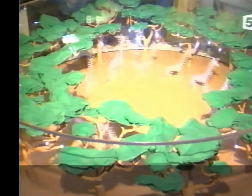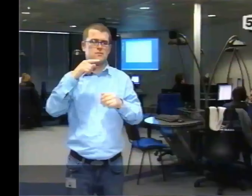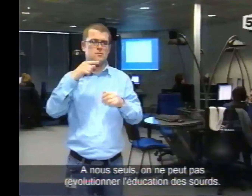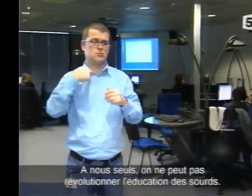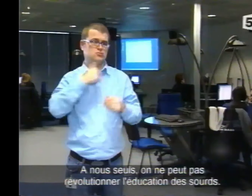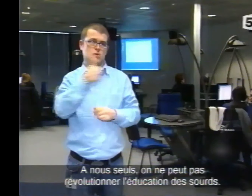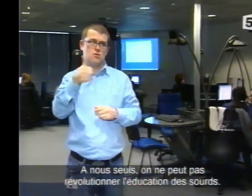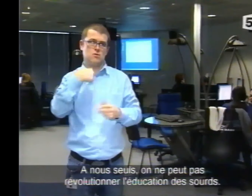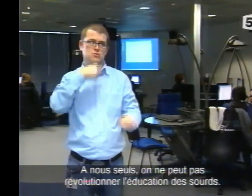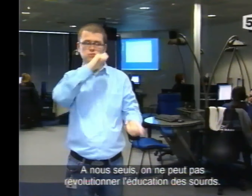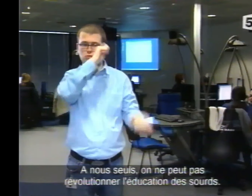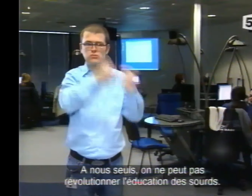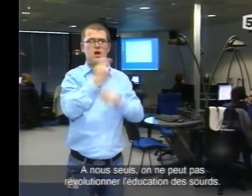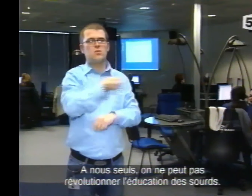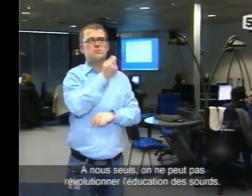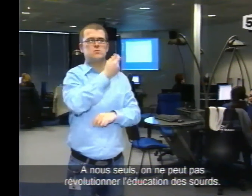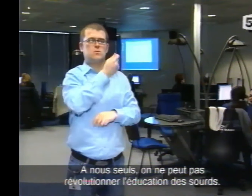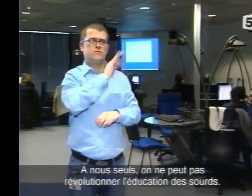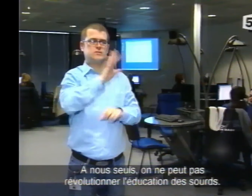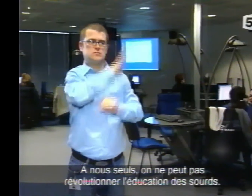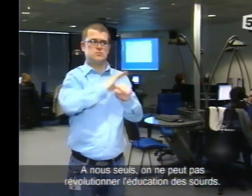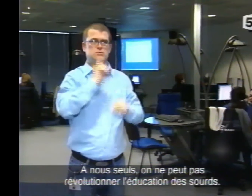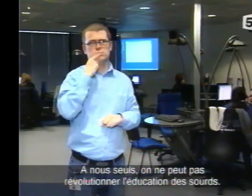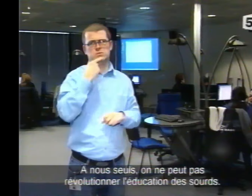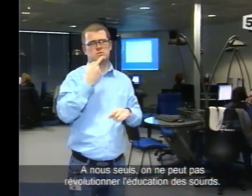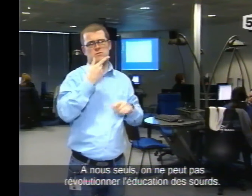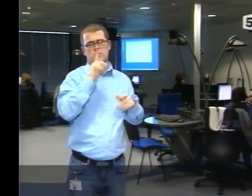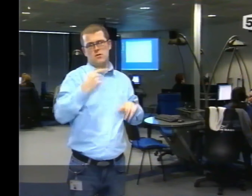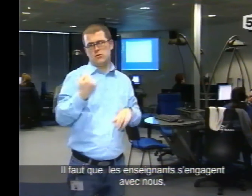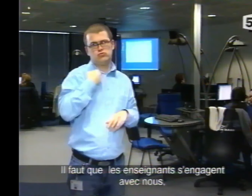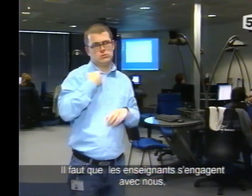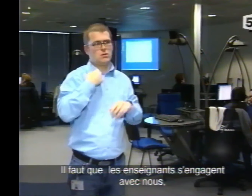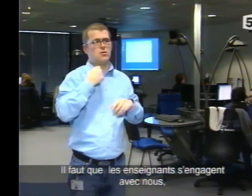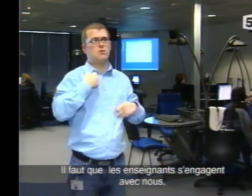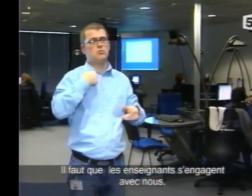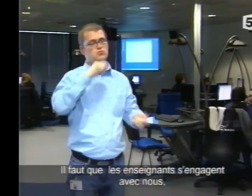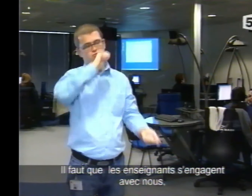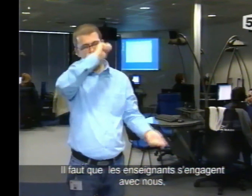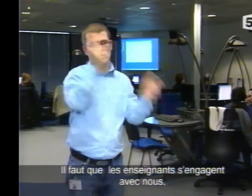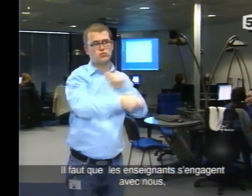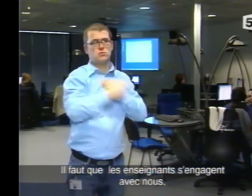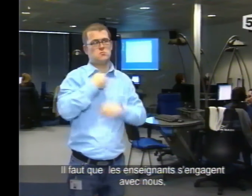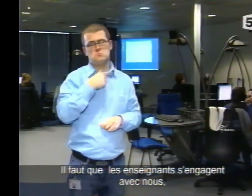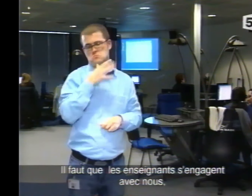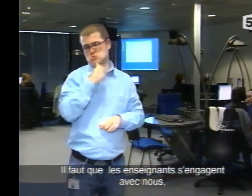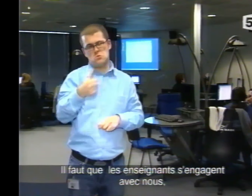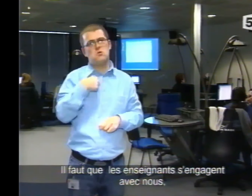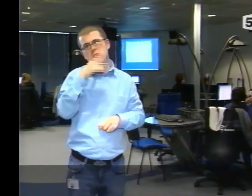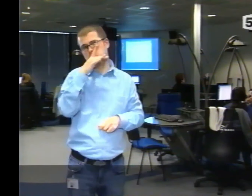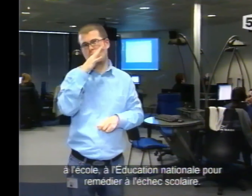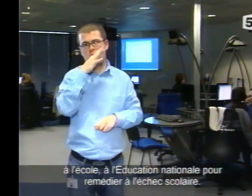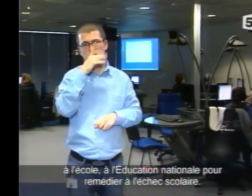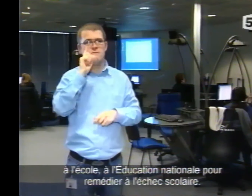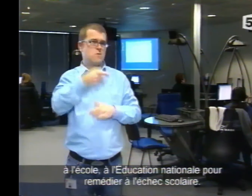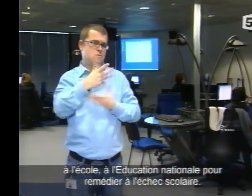À nous seuls, on ne peut pas révolutionner l'éducation des sourds en France. Il faut que les enseignants s'engagent avec nous, dans les institutions, à l'école, à